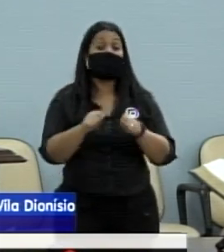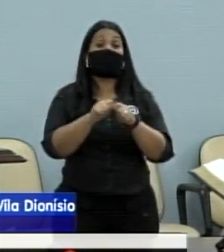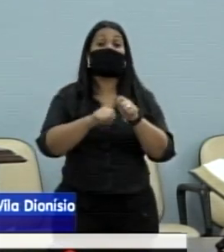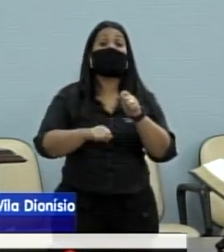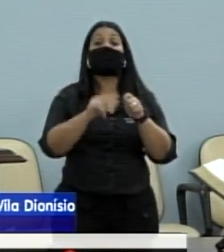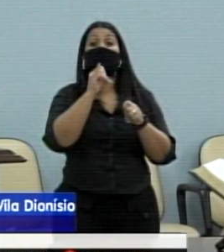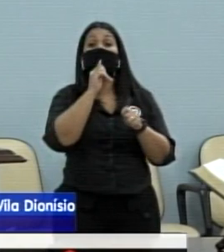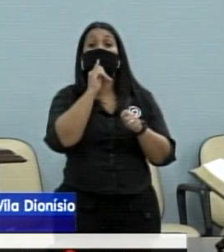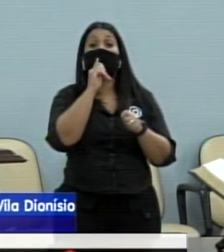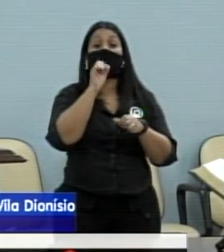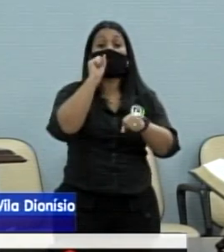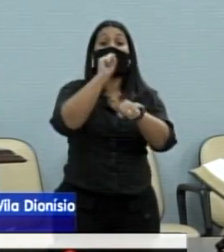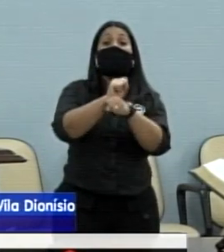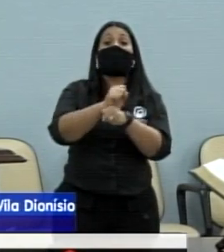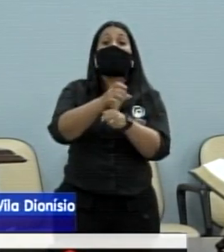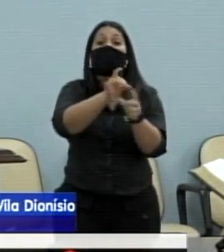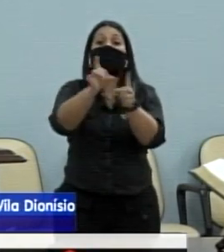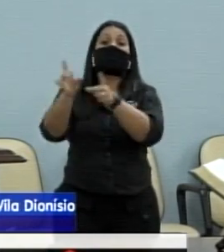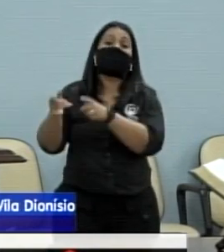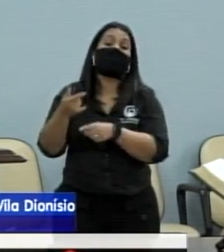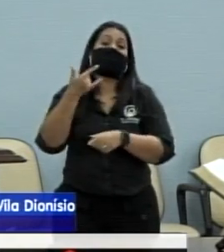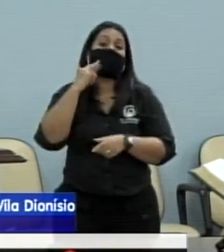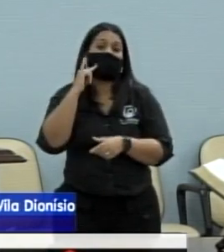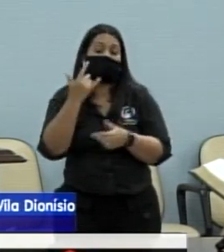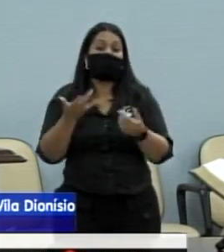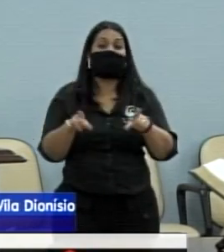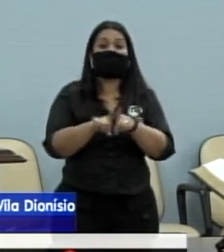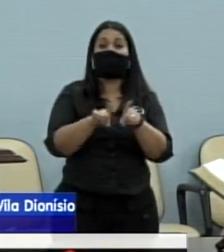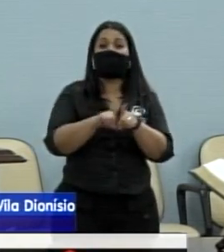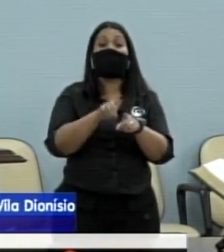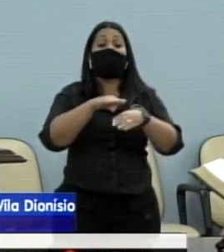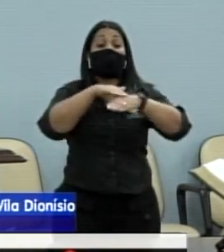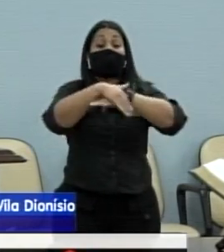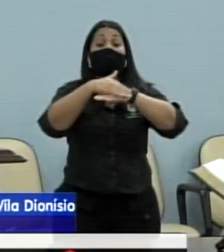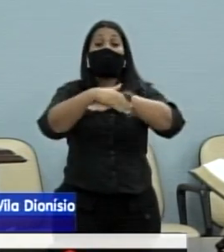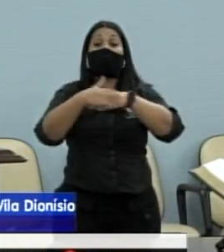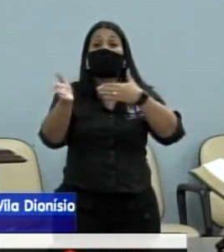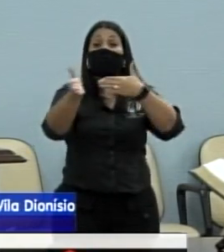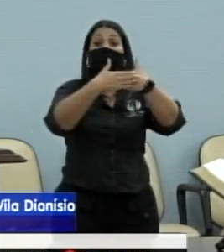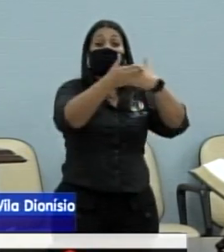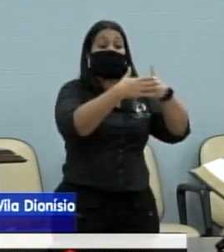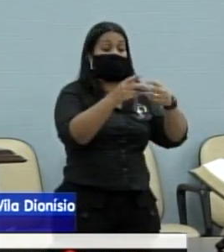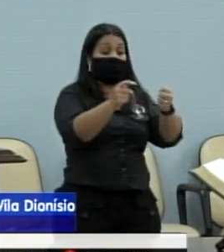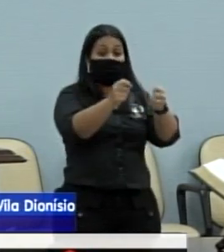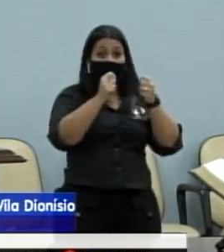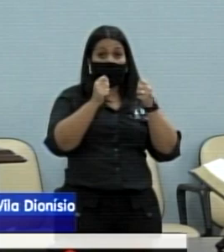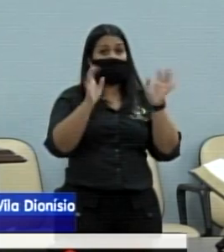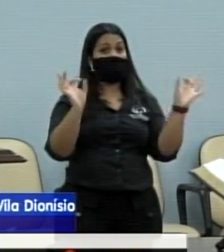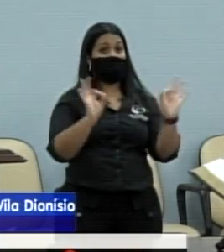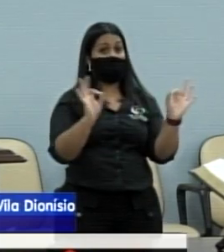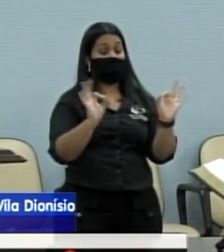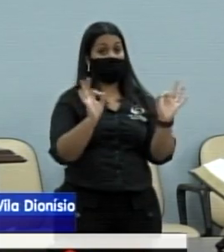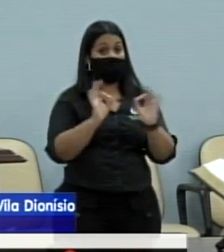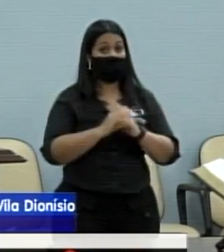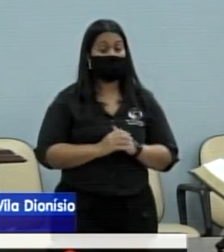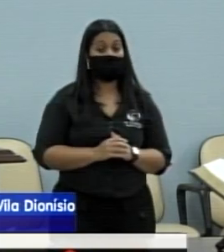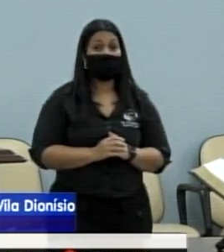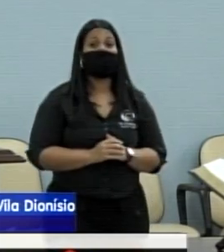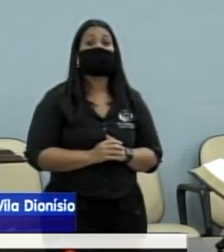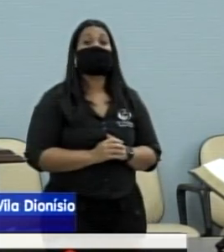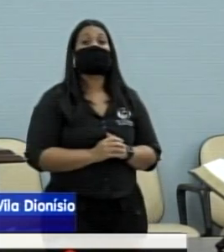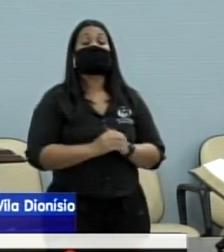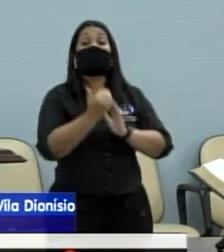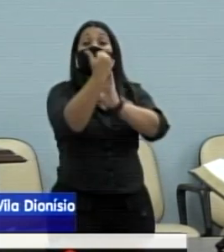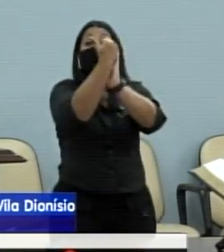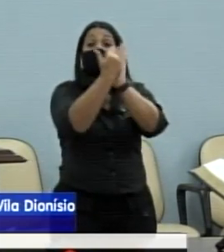seca, Brasil não fez lockdown fake noturno, Brasil não inventou moda, ok? A queda